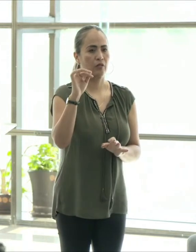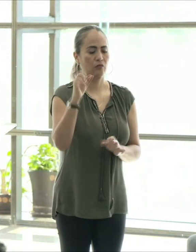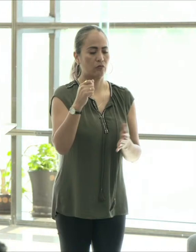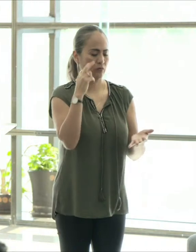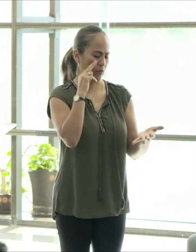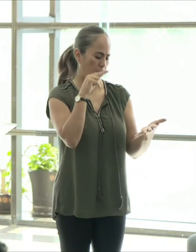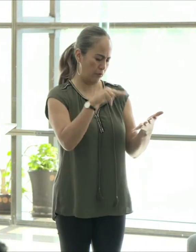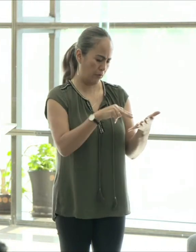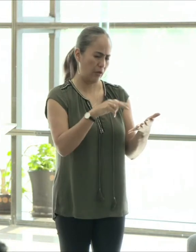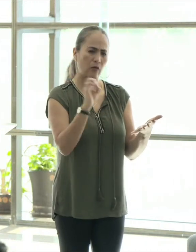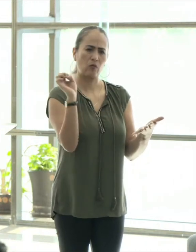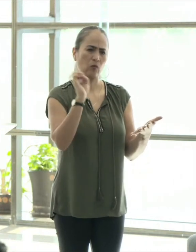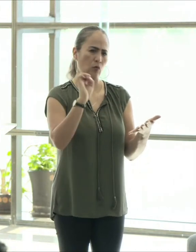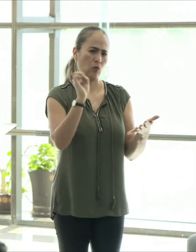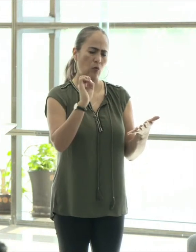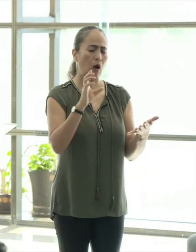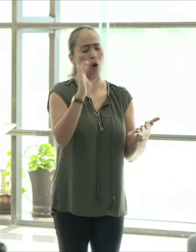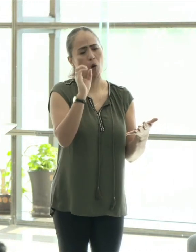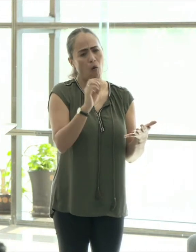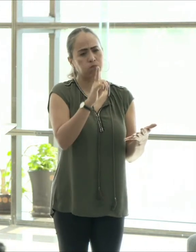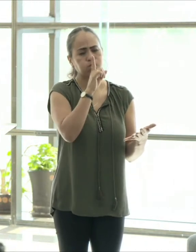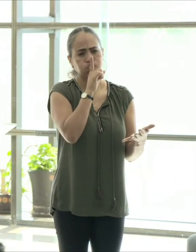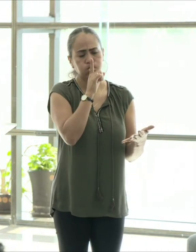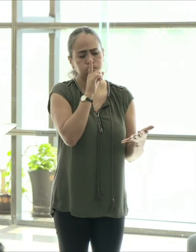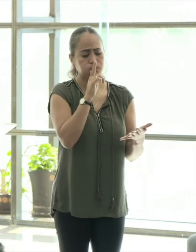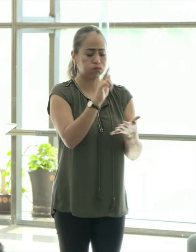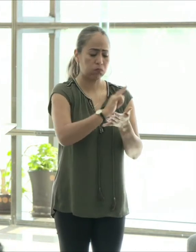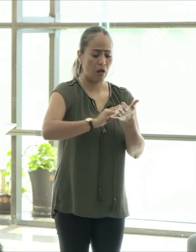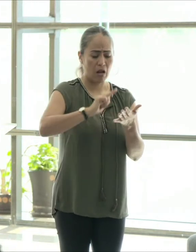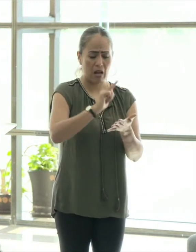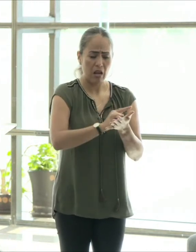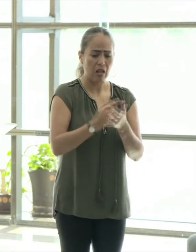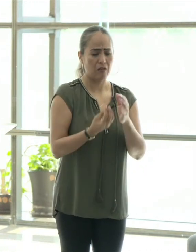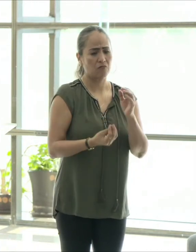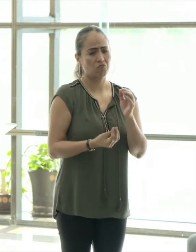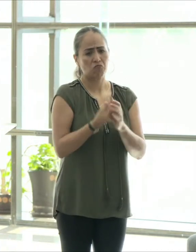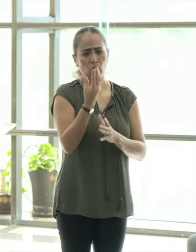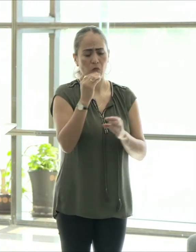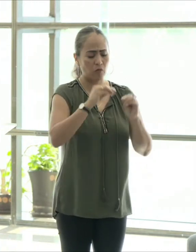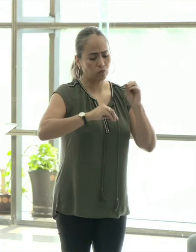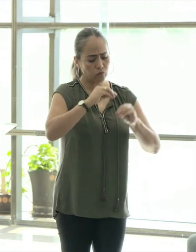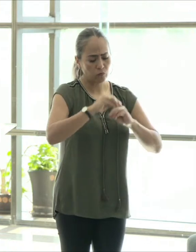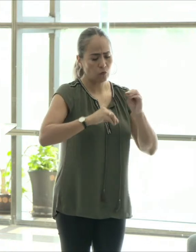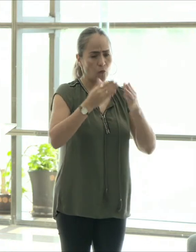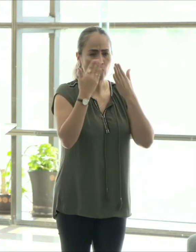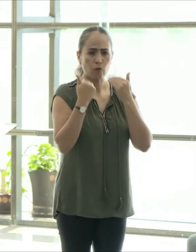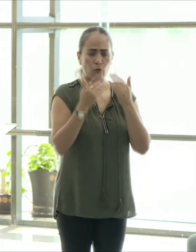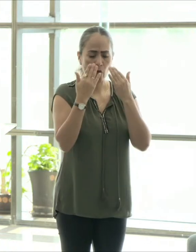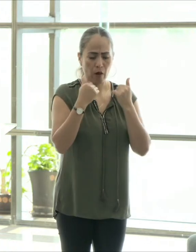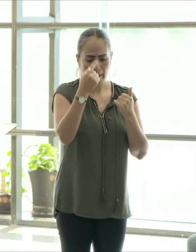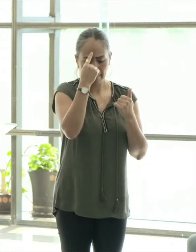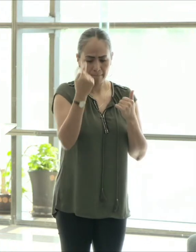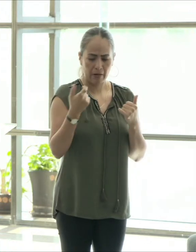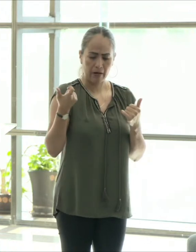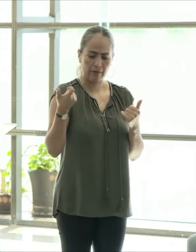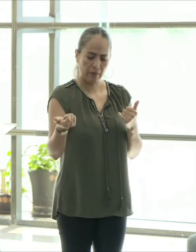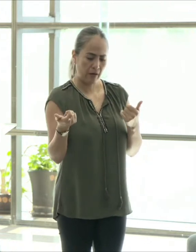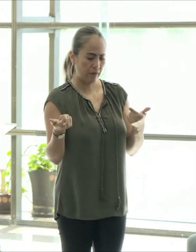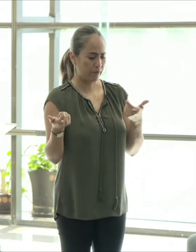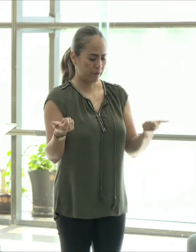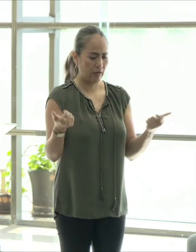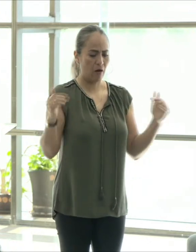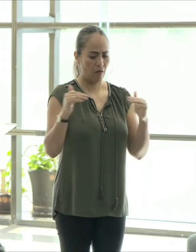algo muy importante la omisión de normatividad o políticas públicas para poder eliminar esa brecha salarial